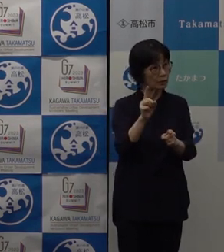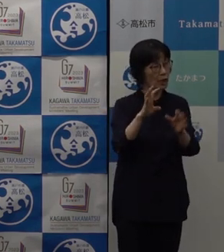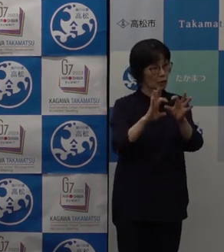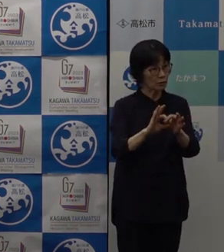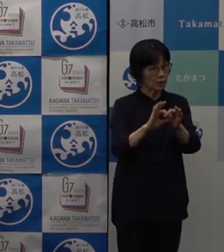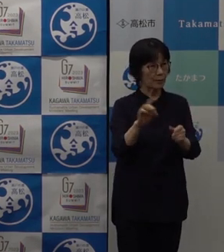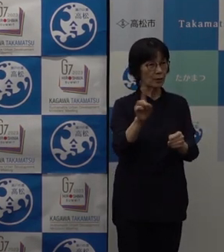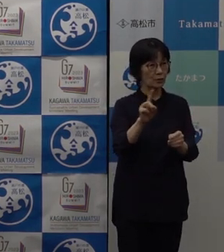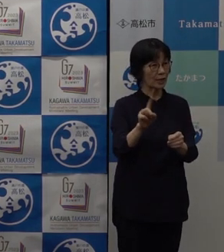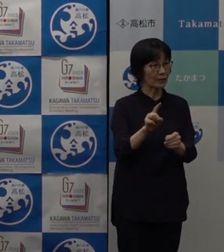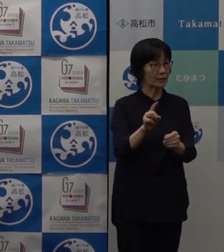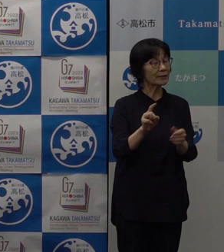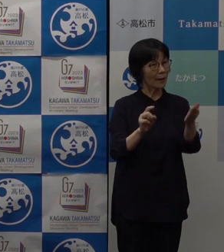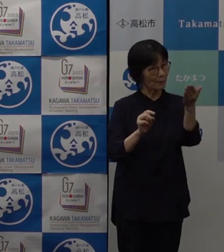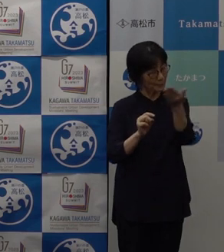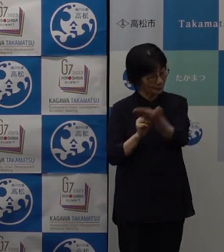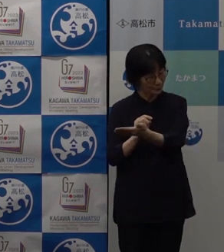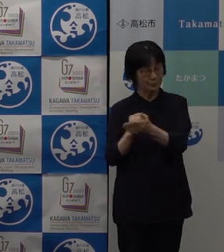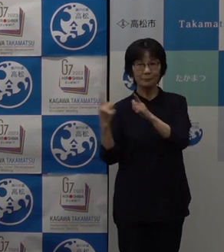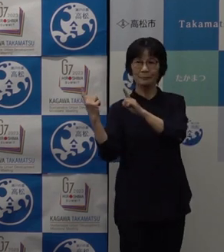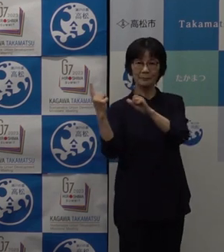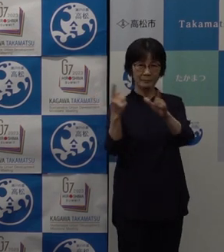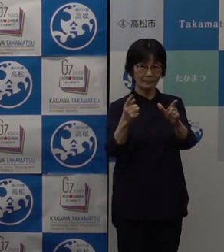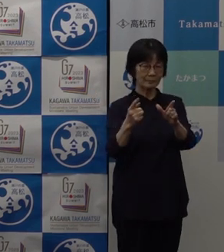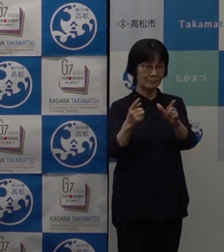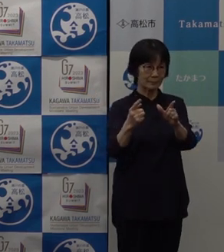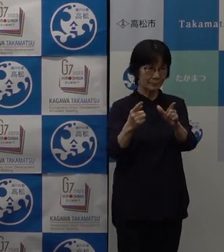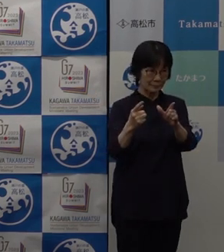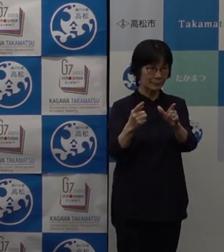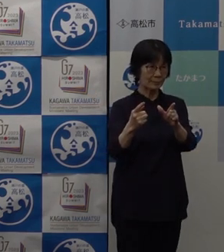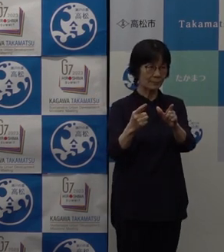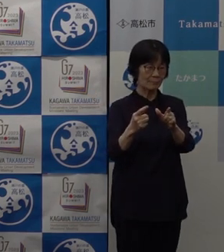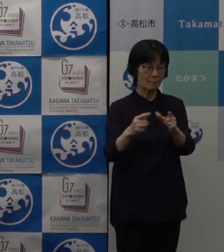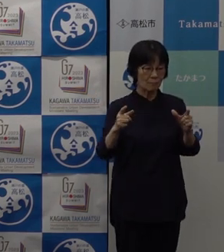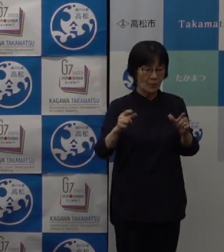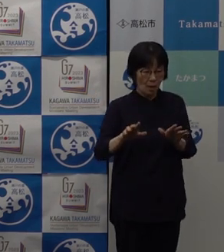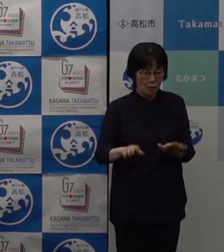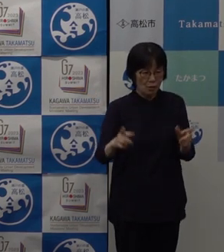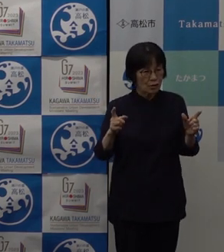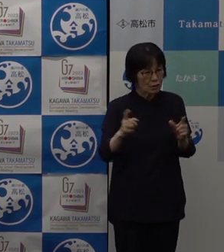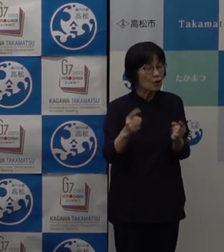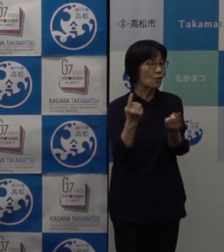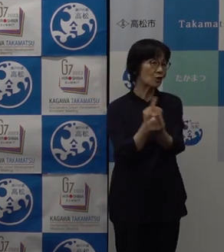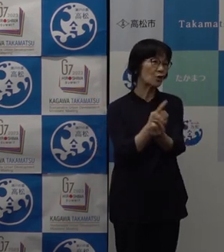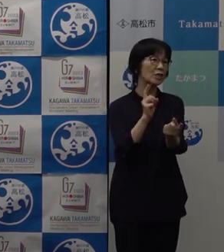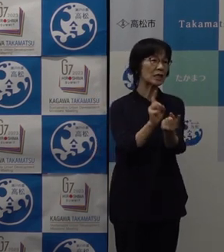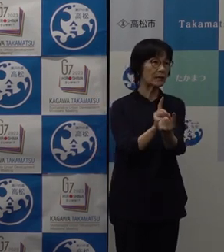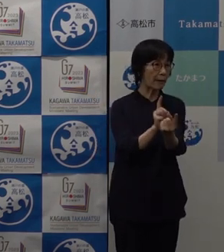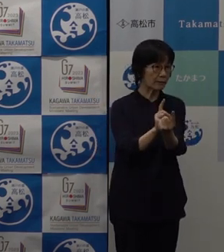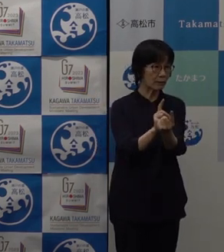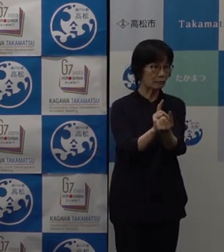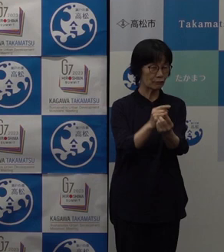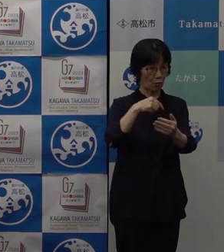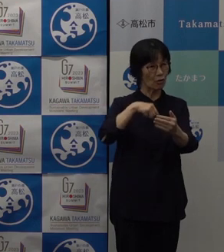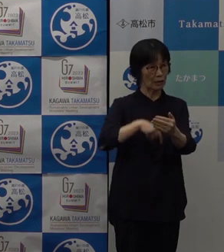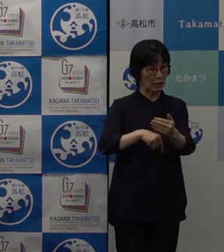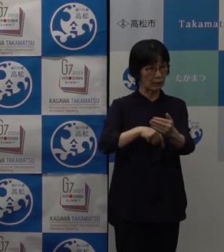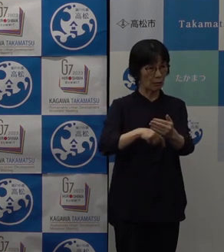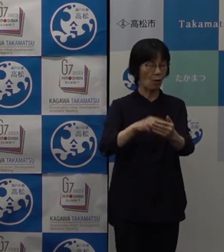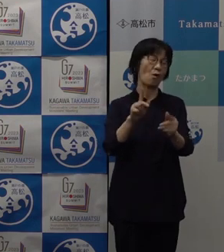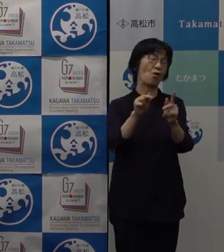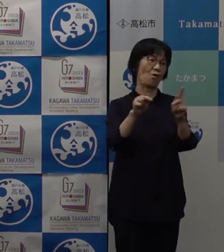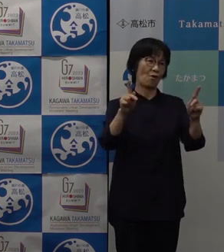。 はい、少子化対策ということで、そういう大きな国全体の喫緊の課題になっておると